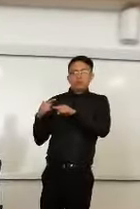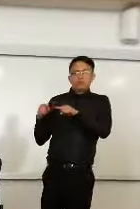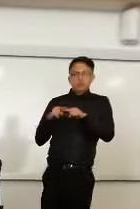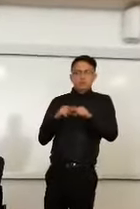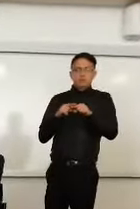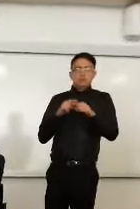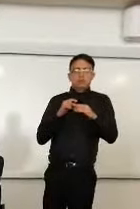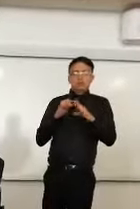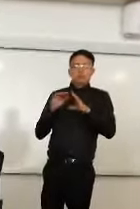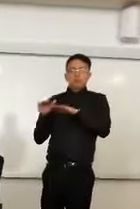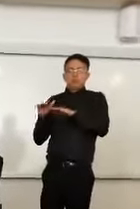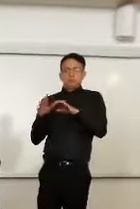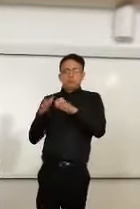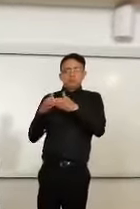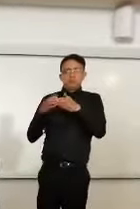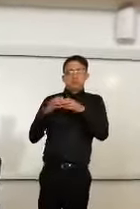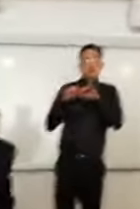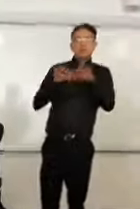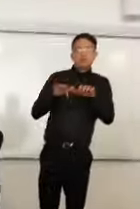direcciones y oficinas que hacen parte